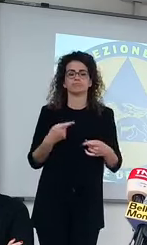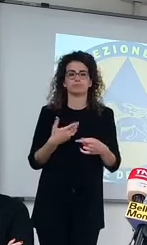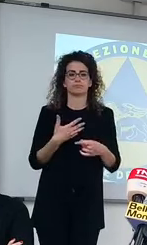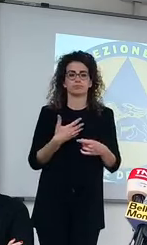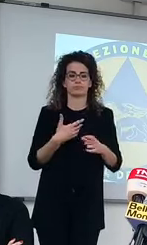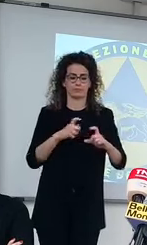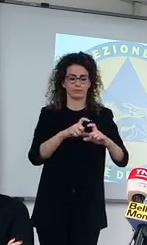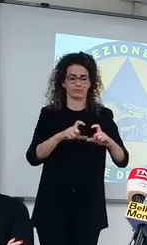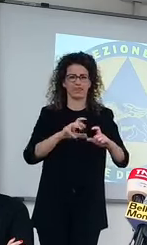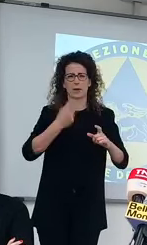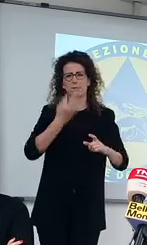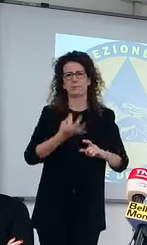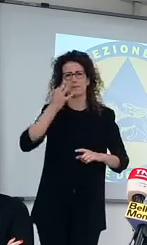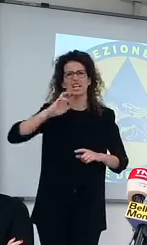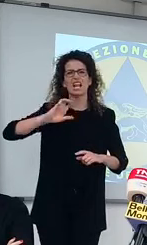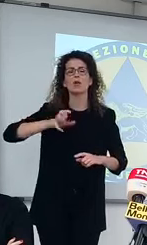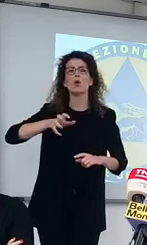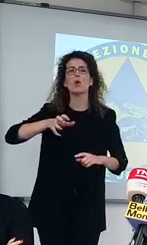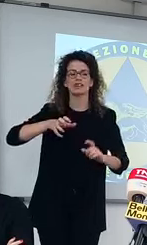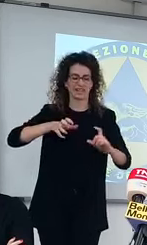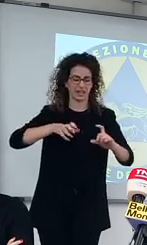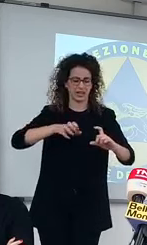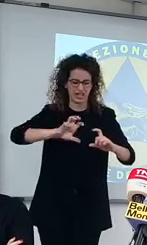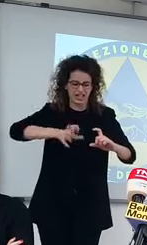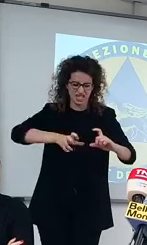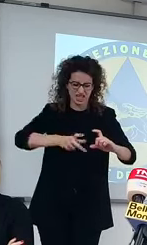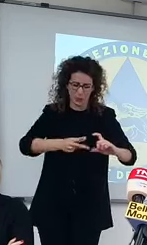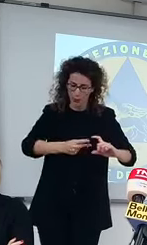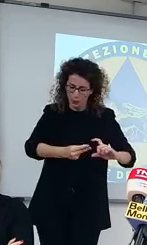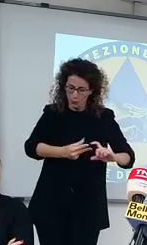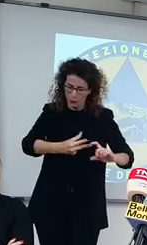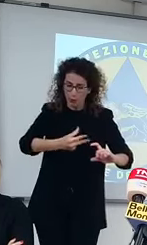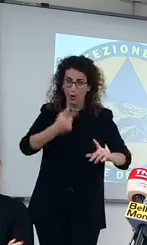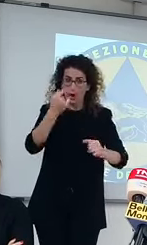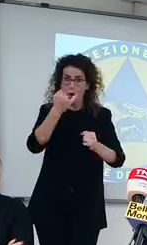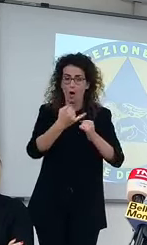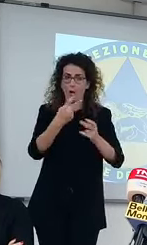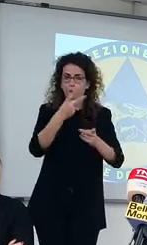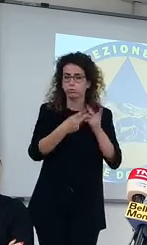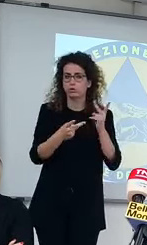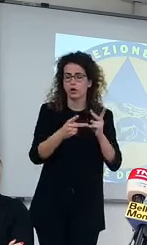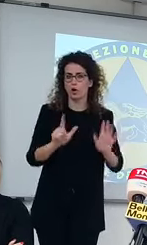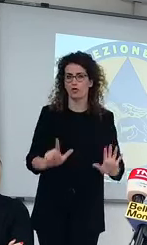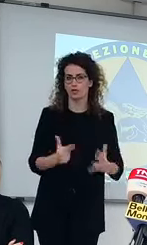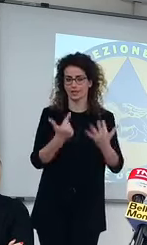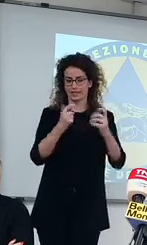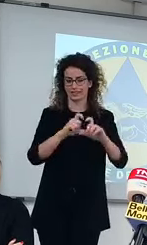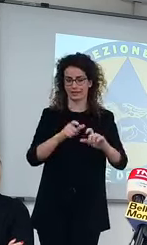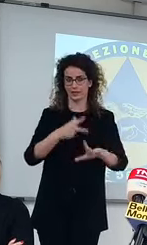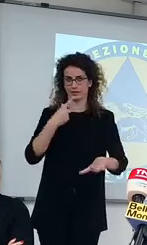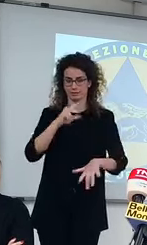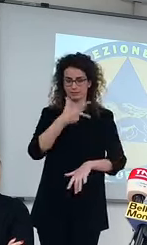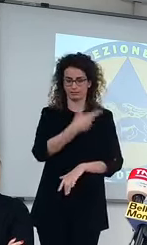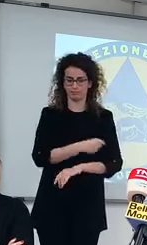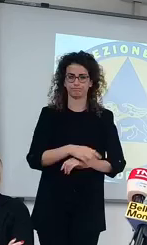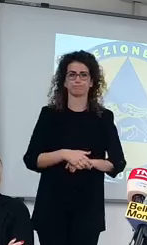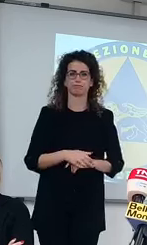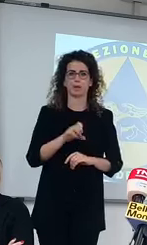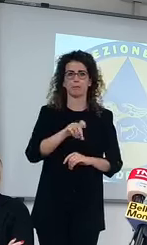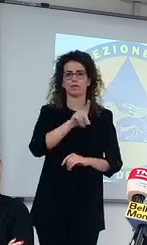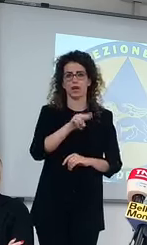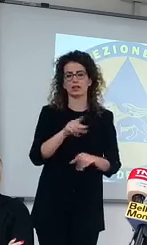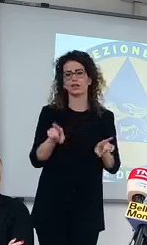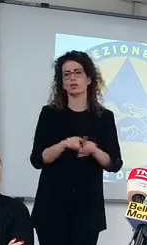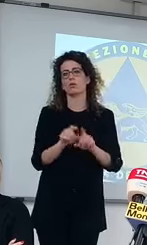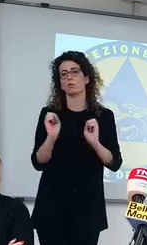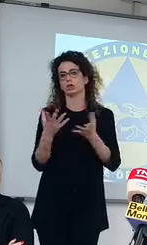prima, con i limoni, i flaconcini, per cercare di tirare fuori la settima dose dappertutto di Pfizer, e così per